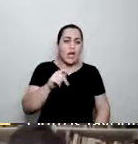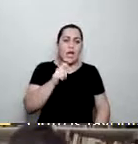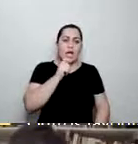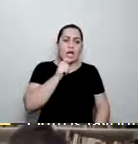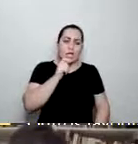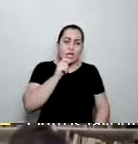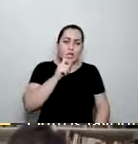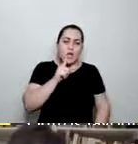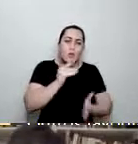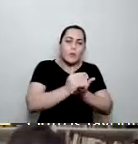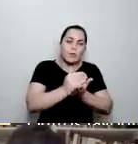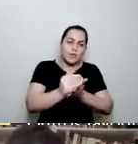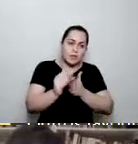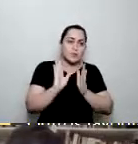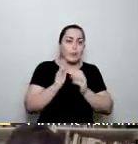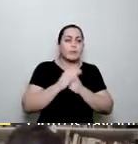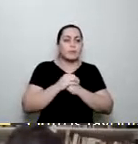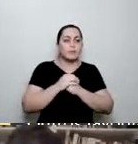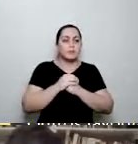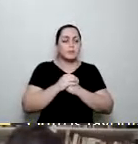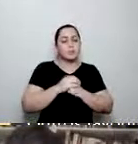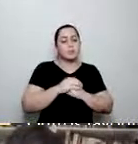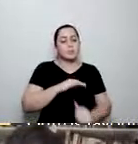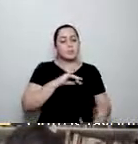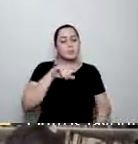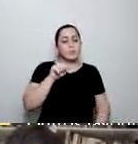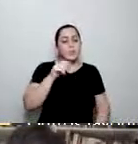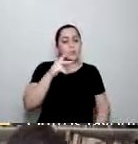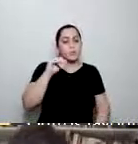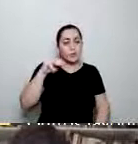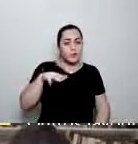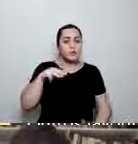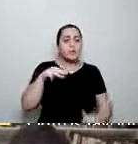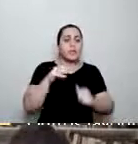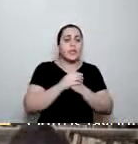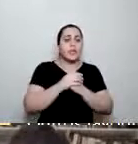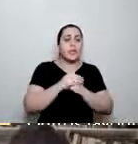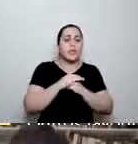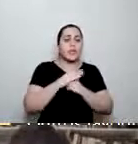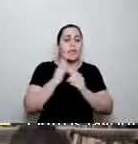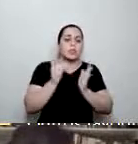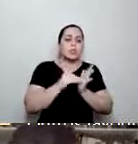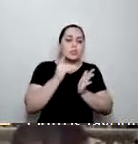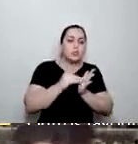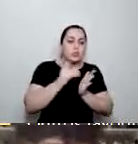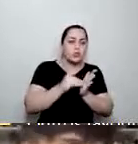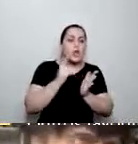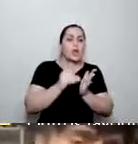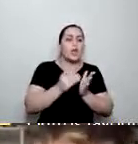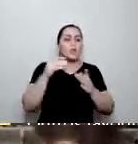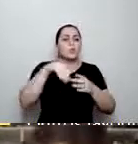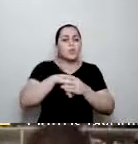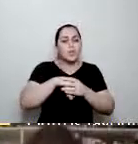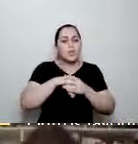apenas se iniciou. Ela os dicionários da plataforma podem